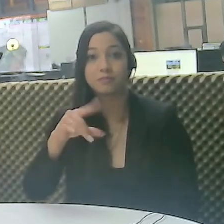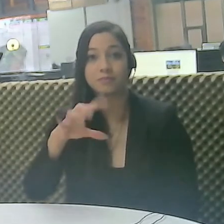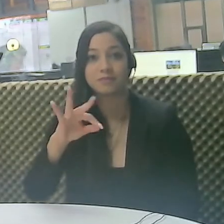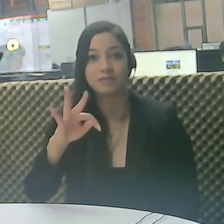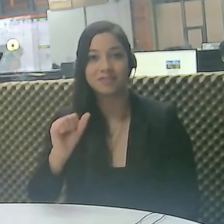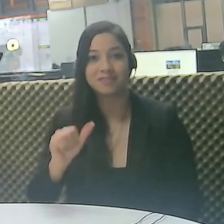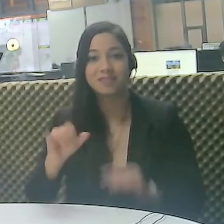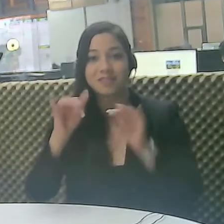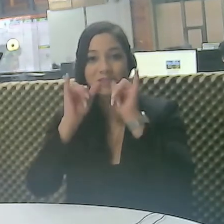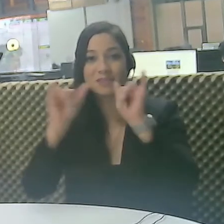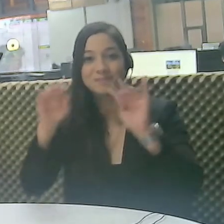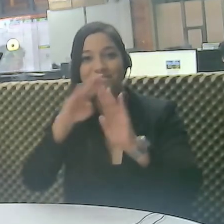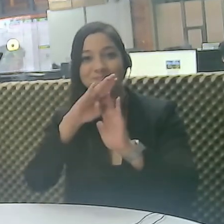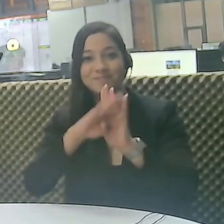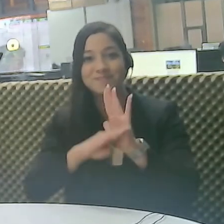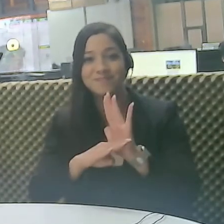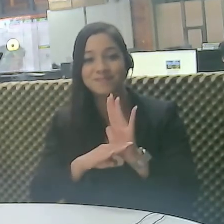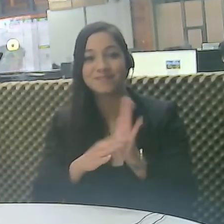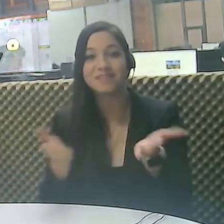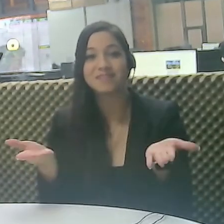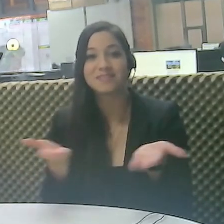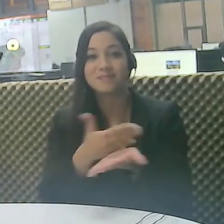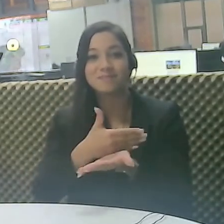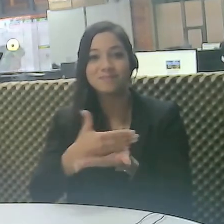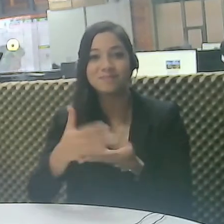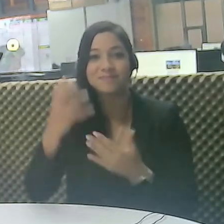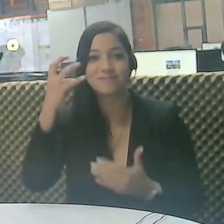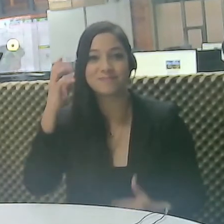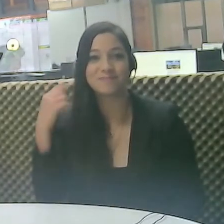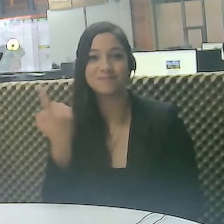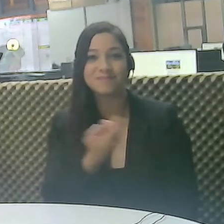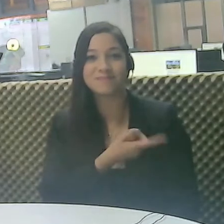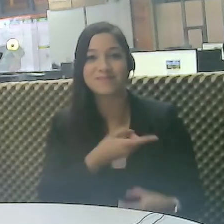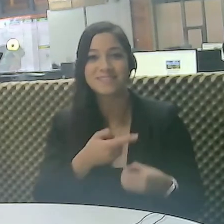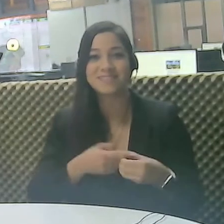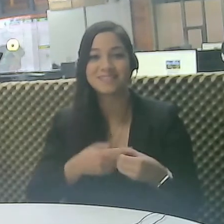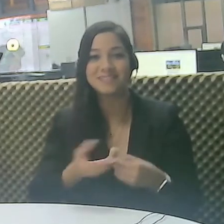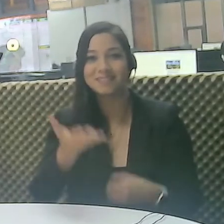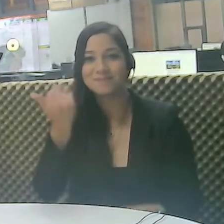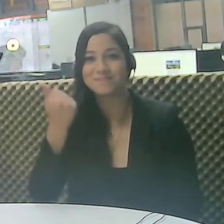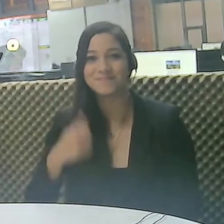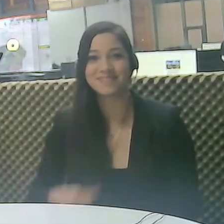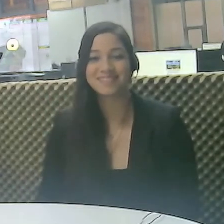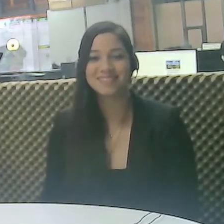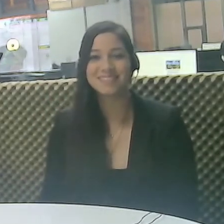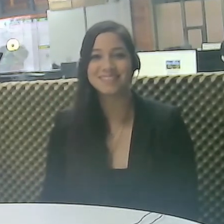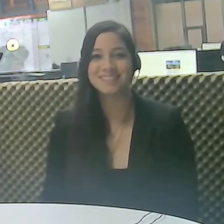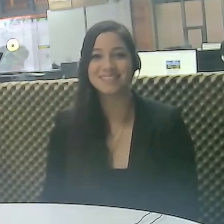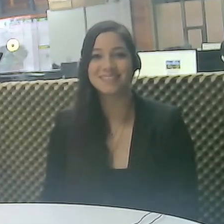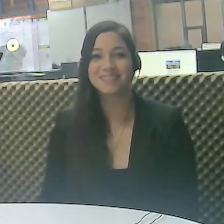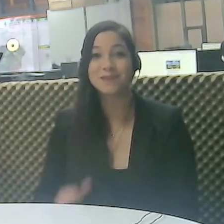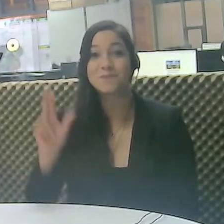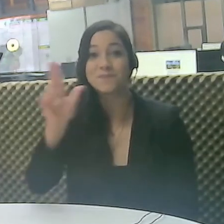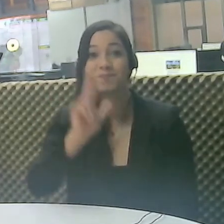poliomielite. Essas e outras notícias a partir de agora na Rádio Nossa Cidade. Vem com a gente!